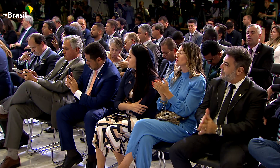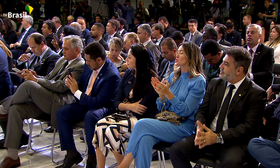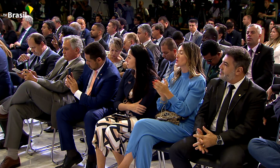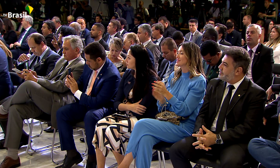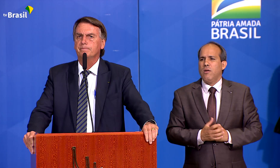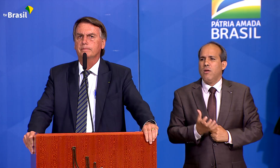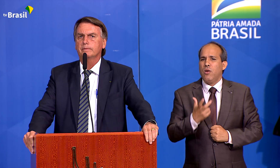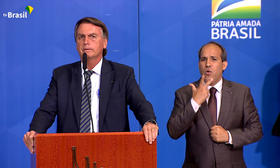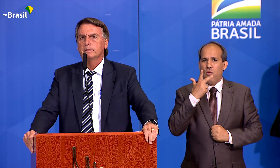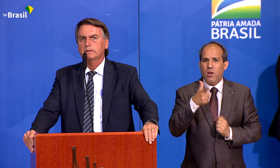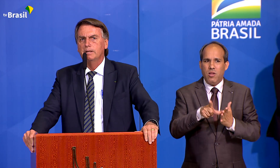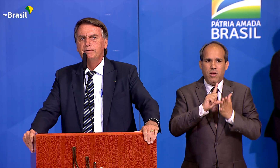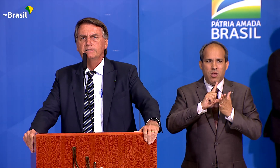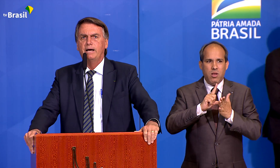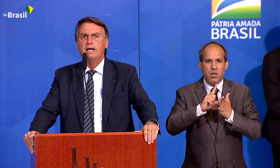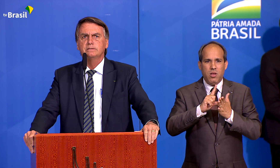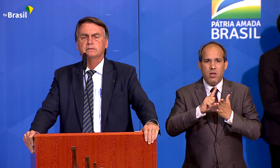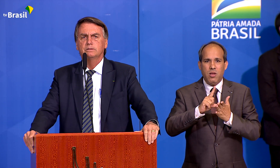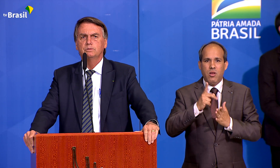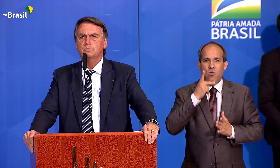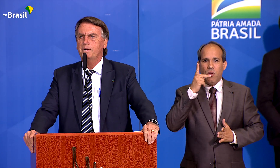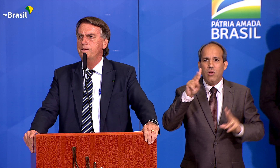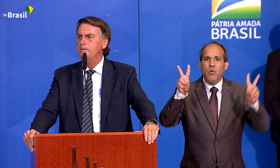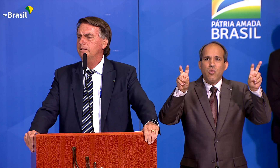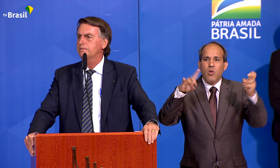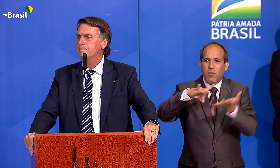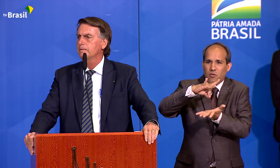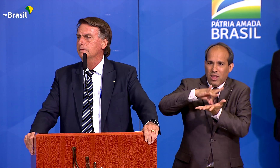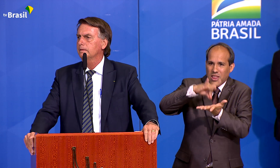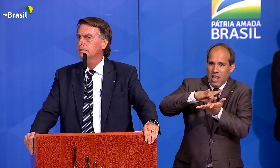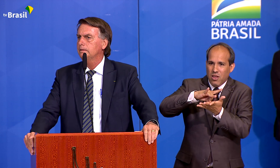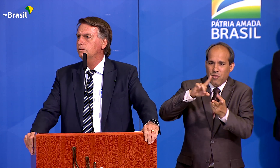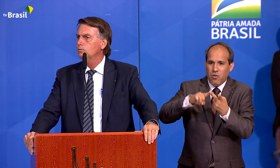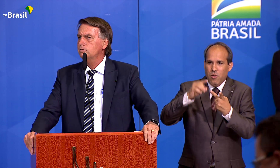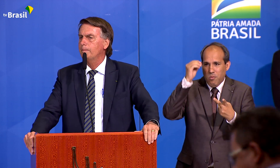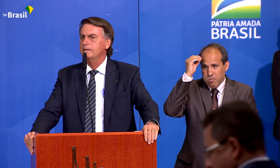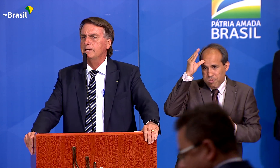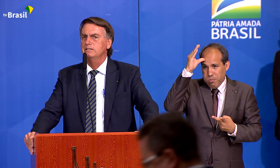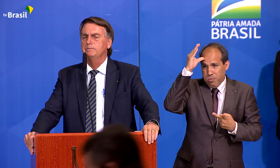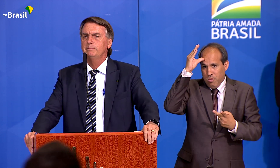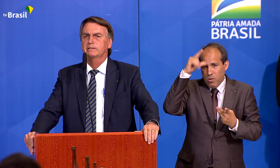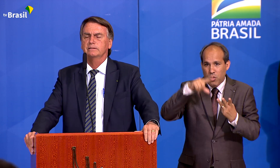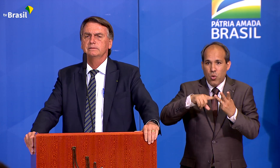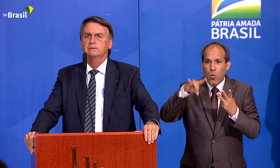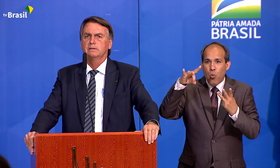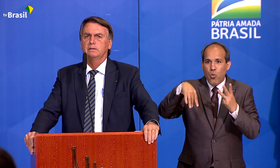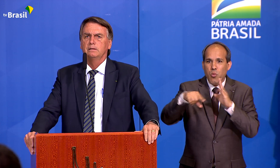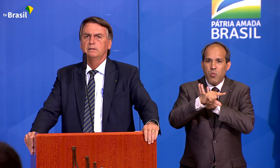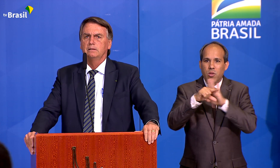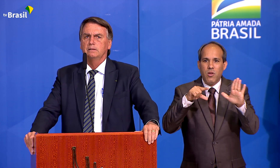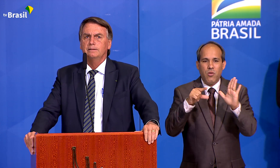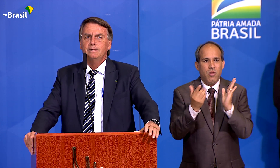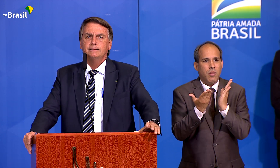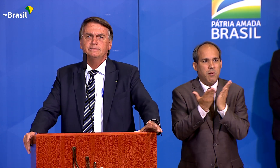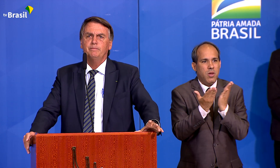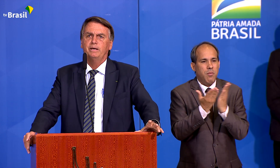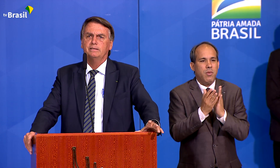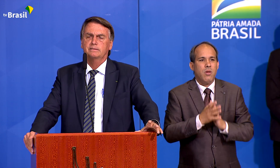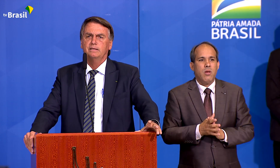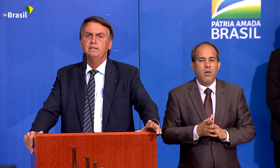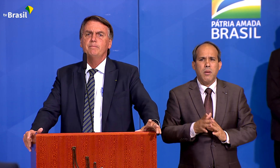e vamo tava falando da Verdade do conhecimento e do última passagem bíblica e